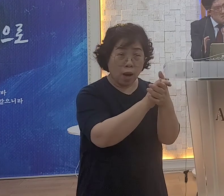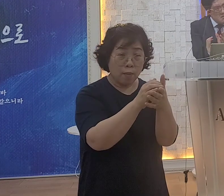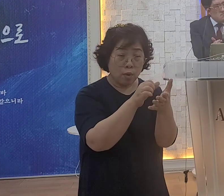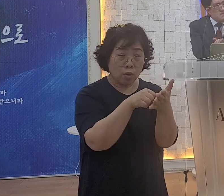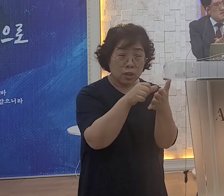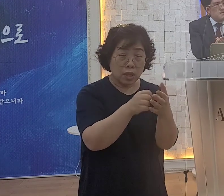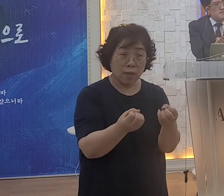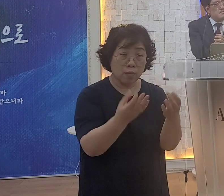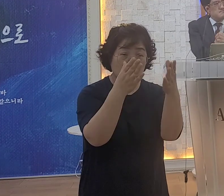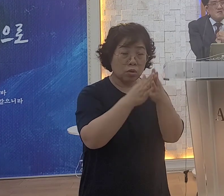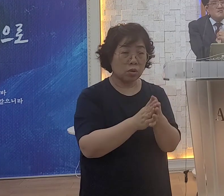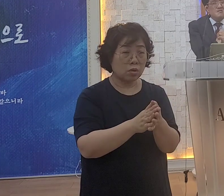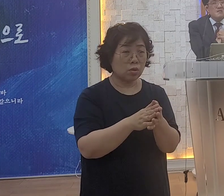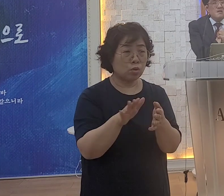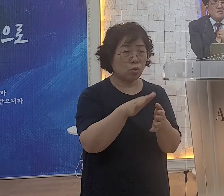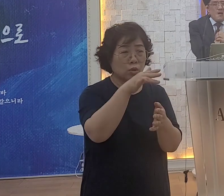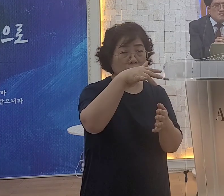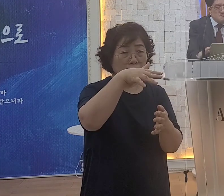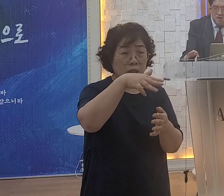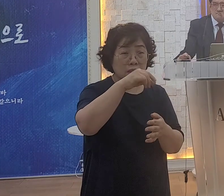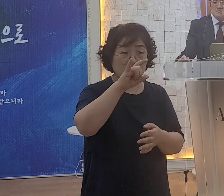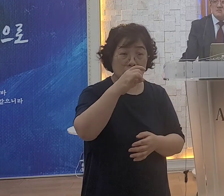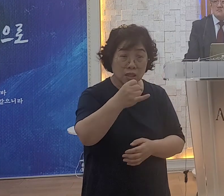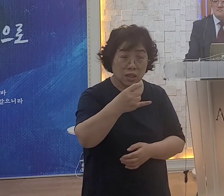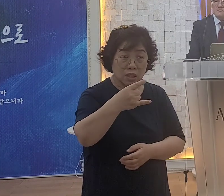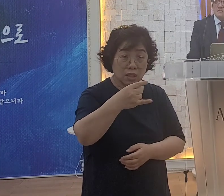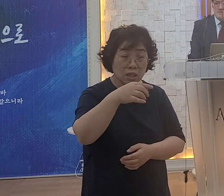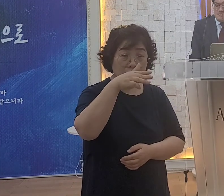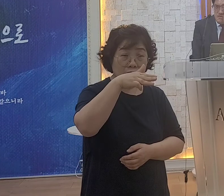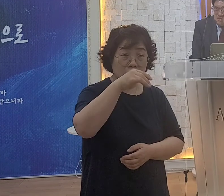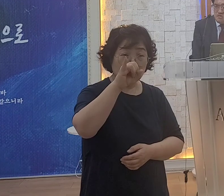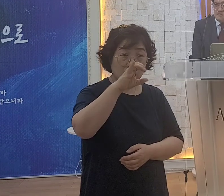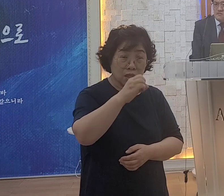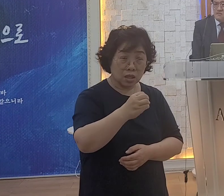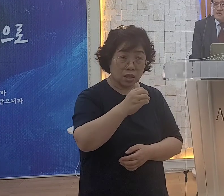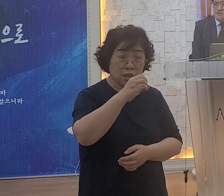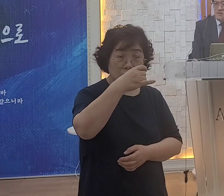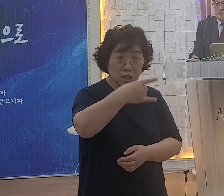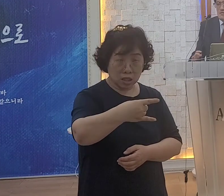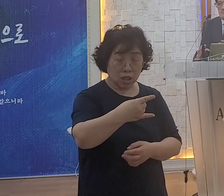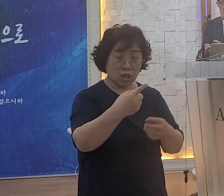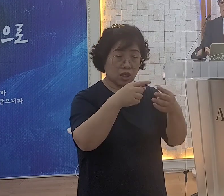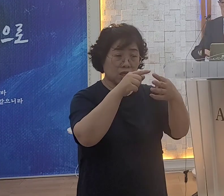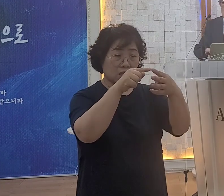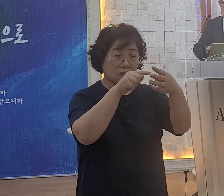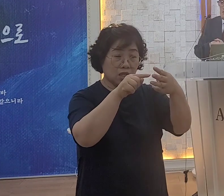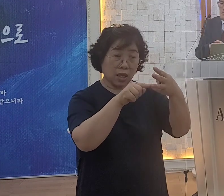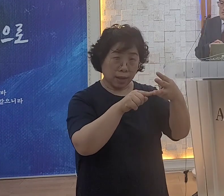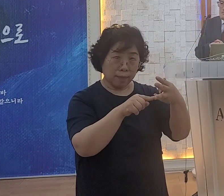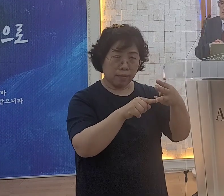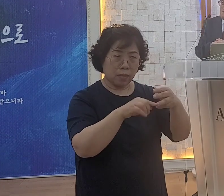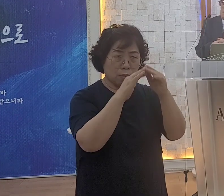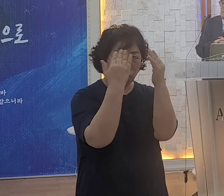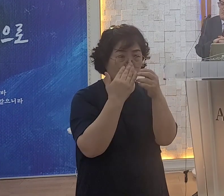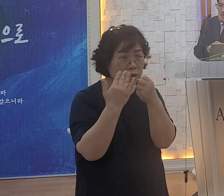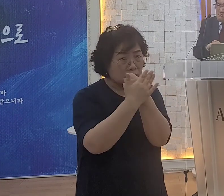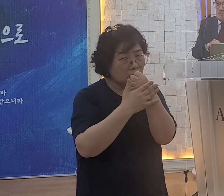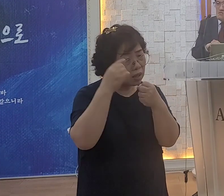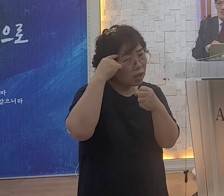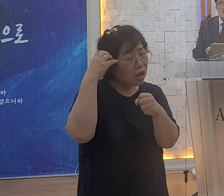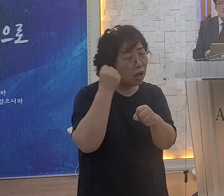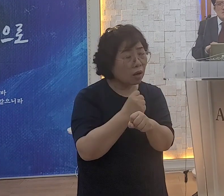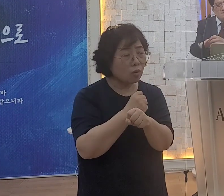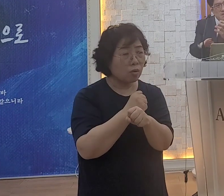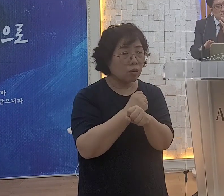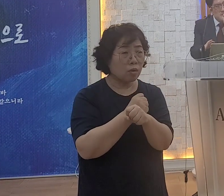이 우리를 어렵게 죄를 간과해 주신 이 칭의, 이 모든 은혜를 생각, 그리고 우리를 붙들어